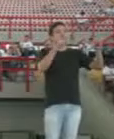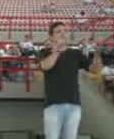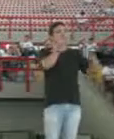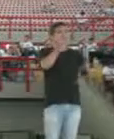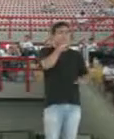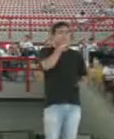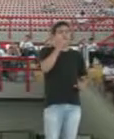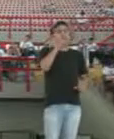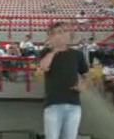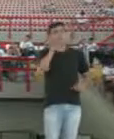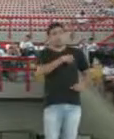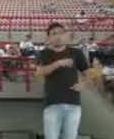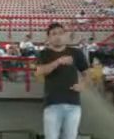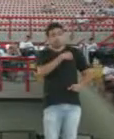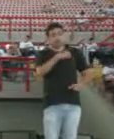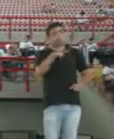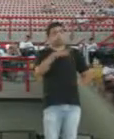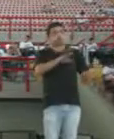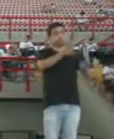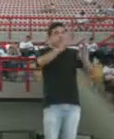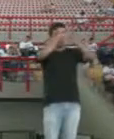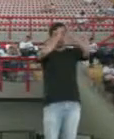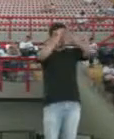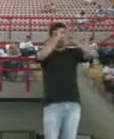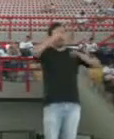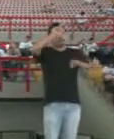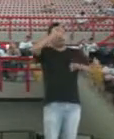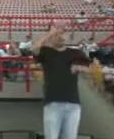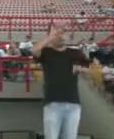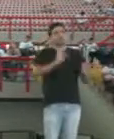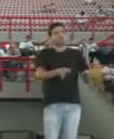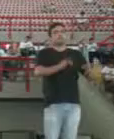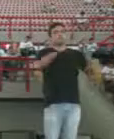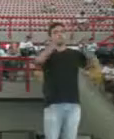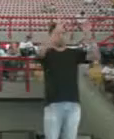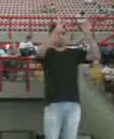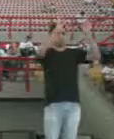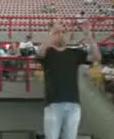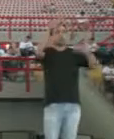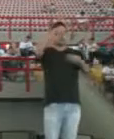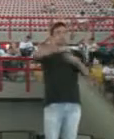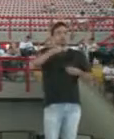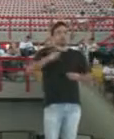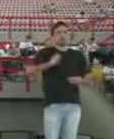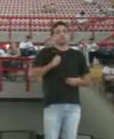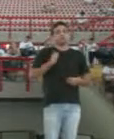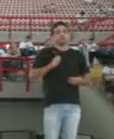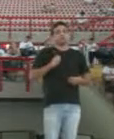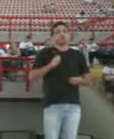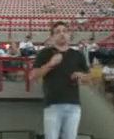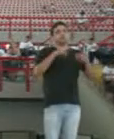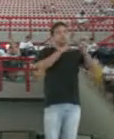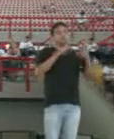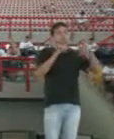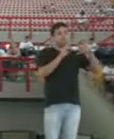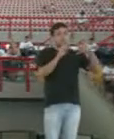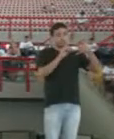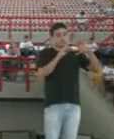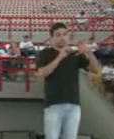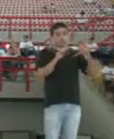e filhos incorporaram erroneamente a tecnologia nas suas vidas. Então tá aí, D de